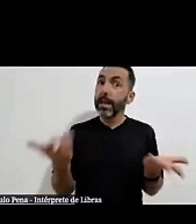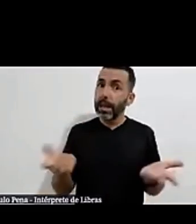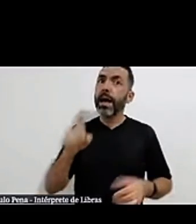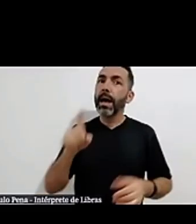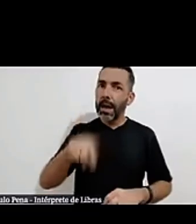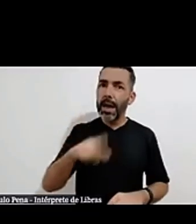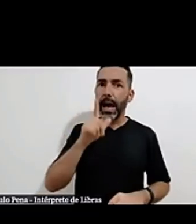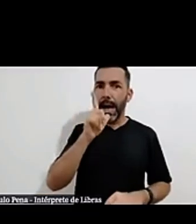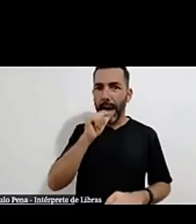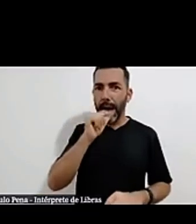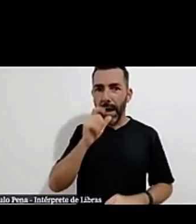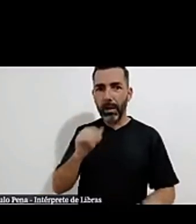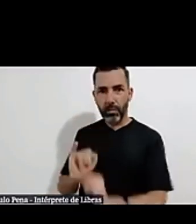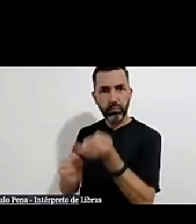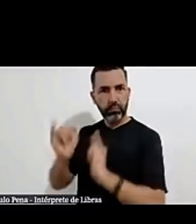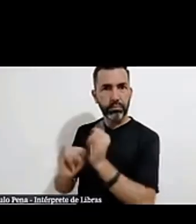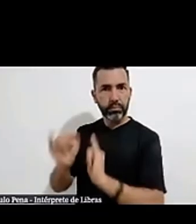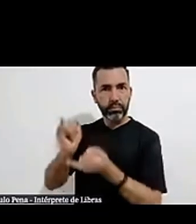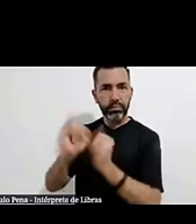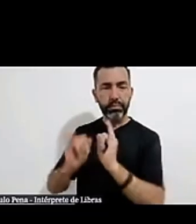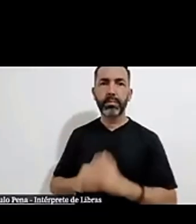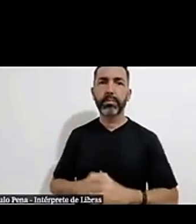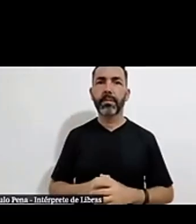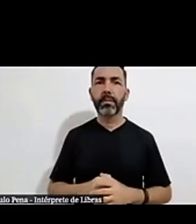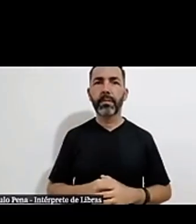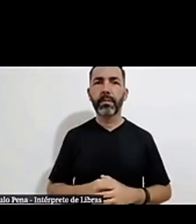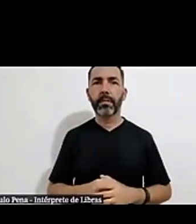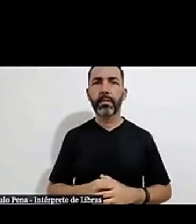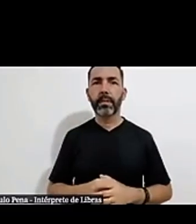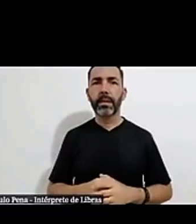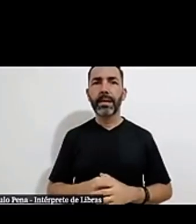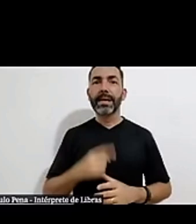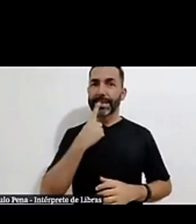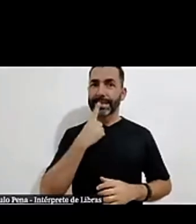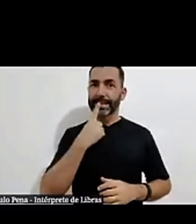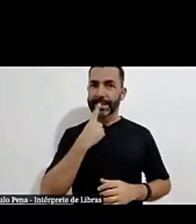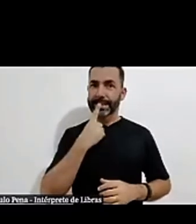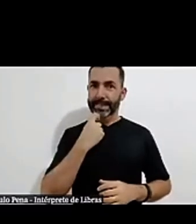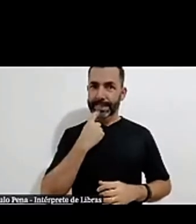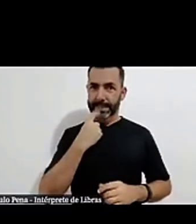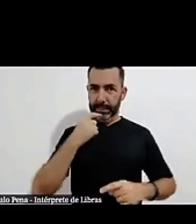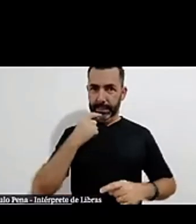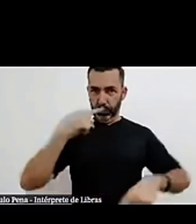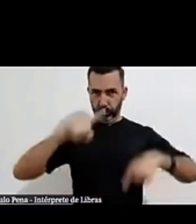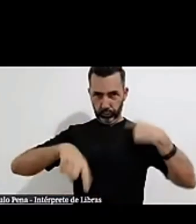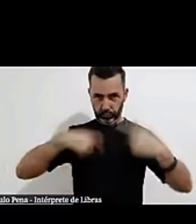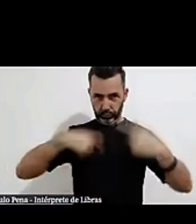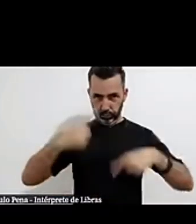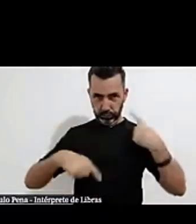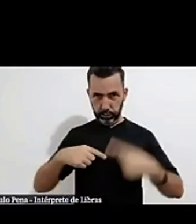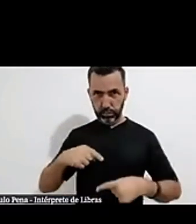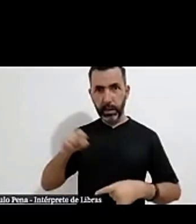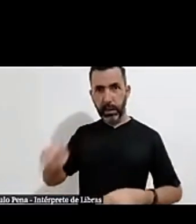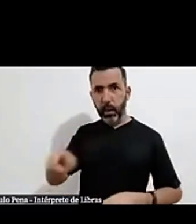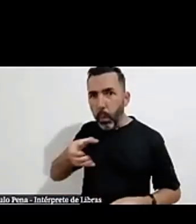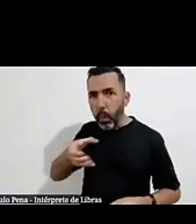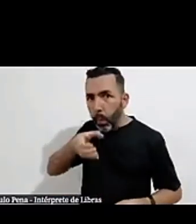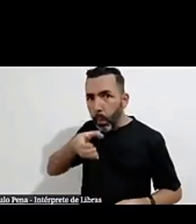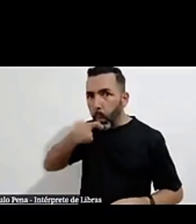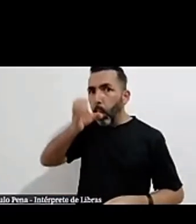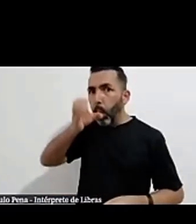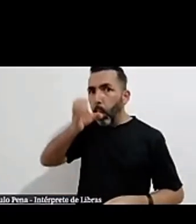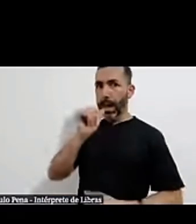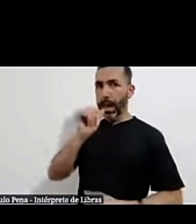chamado hidrólise. A ação na circulação sanguínea é que a água magnetizada também ajuda na viscosidade do sangue.